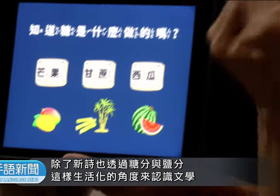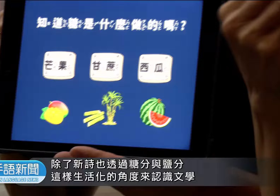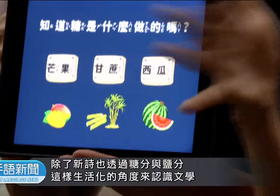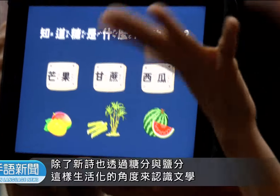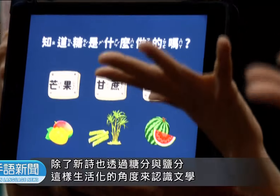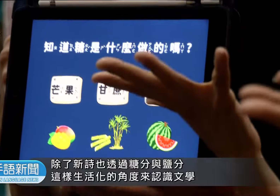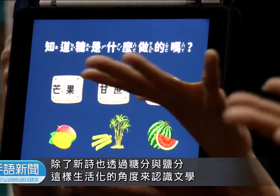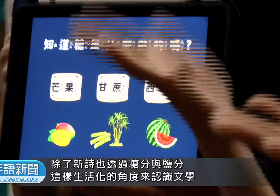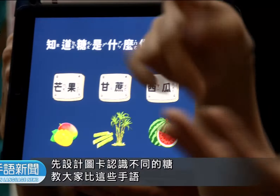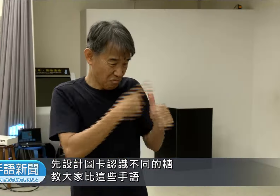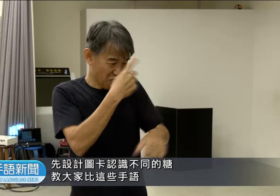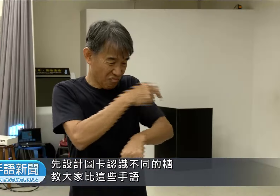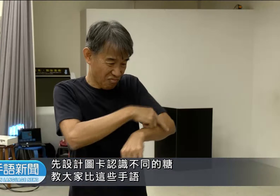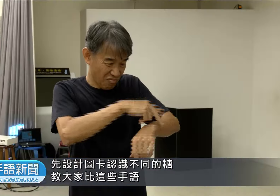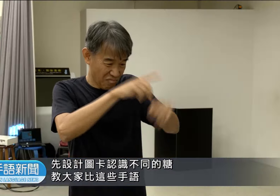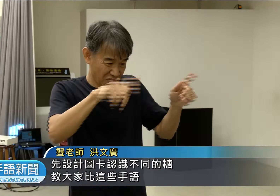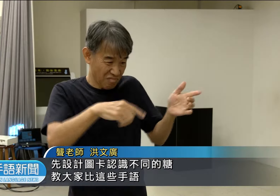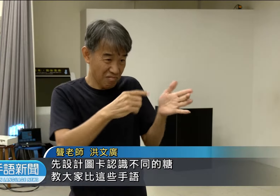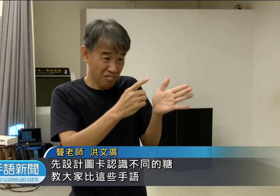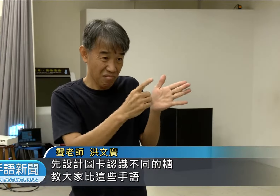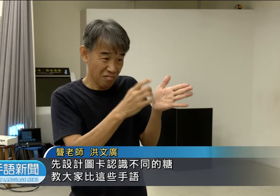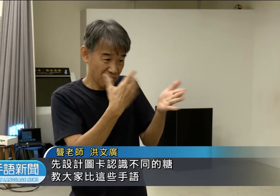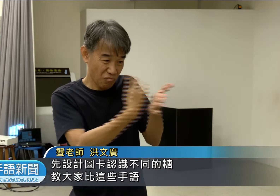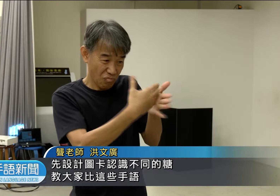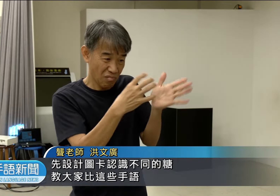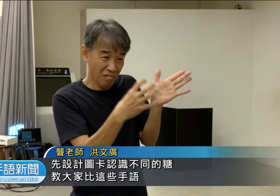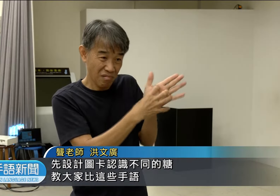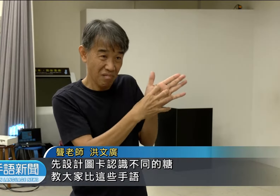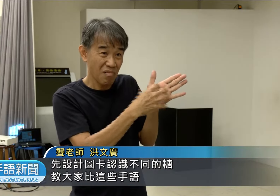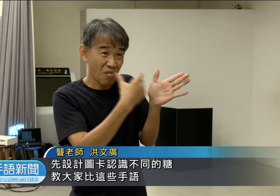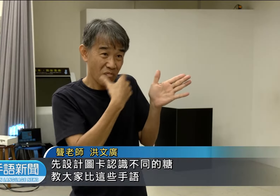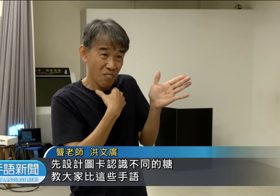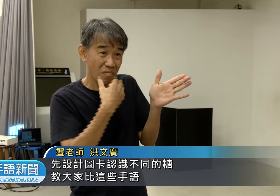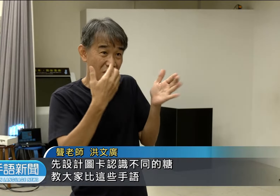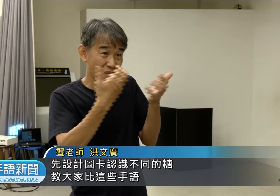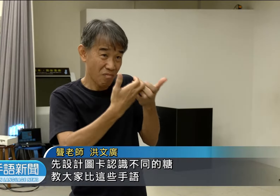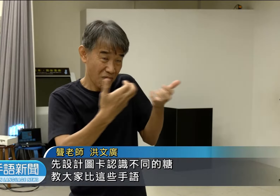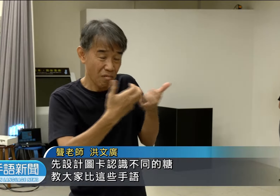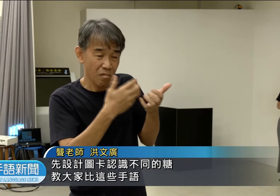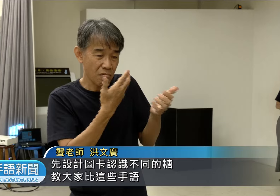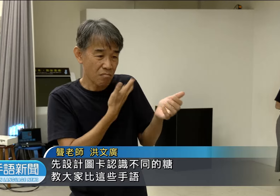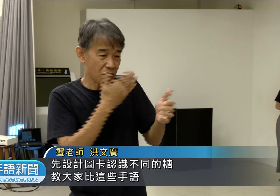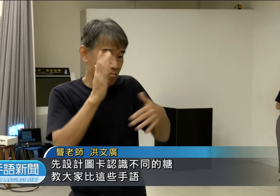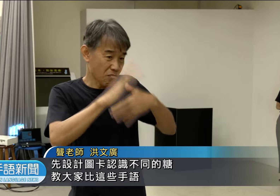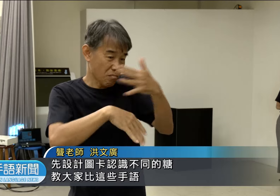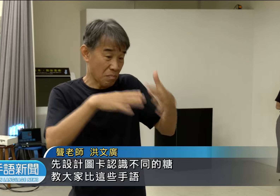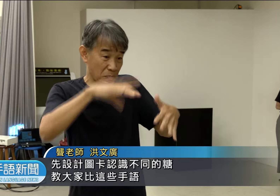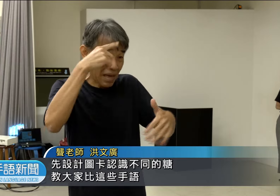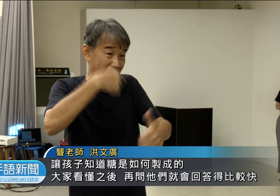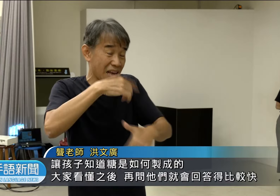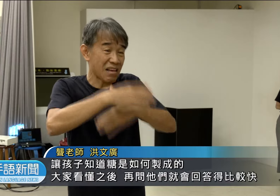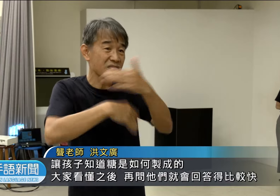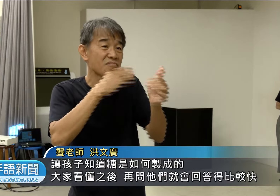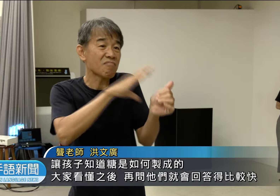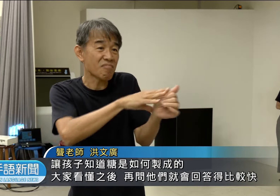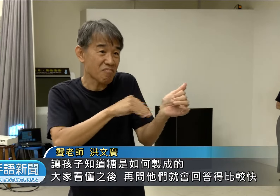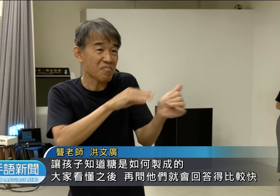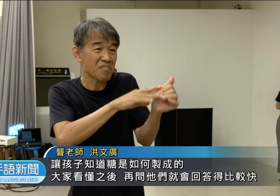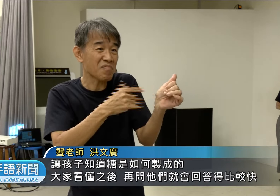识文学。 先设计图卡认识不同的糖，教大家比这些手语，让孩子知道糖